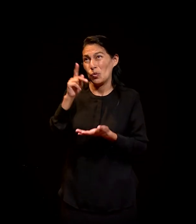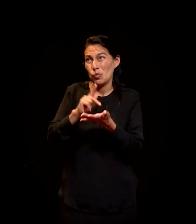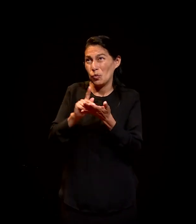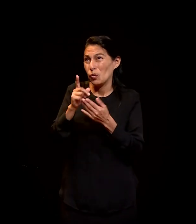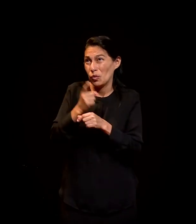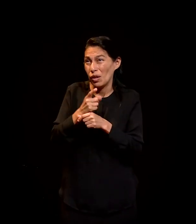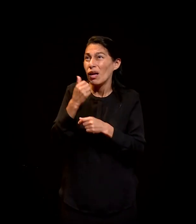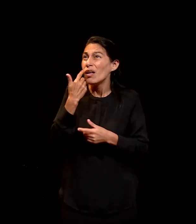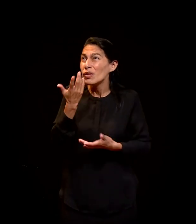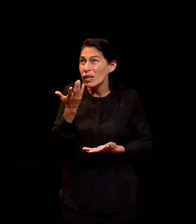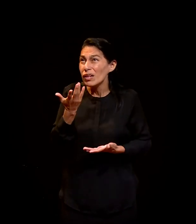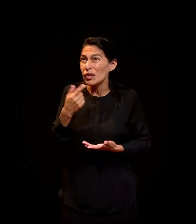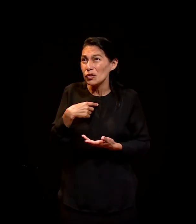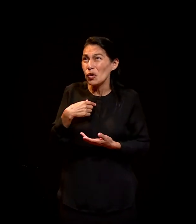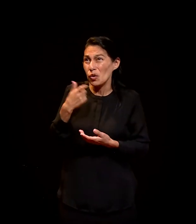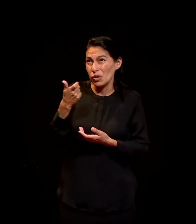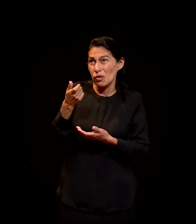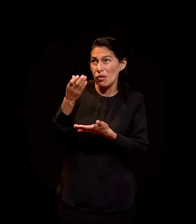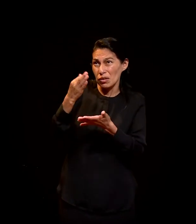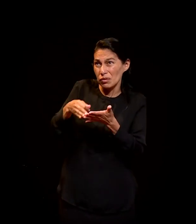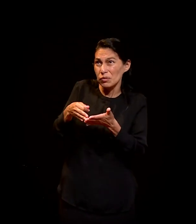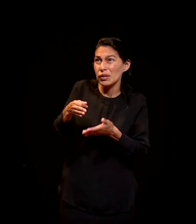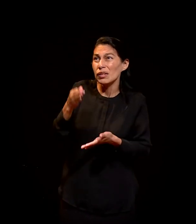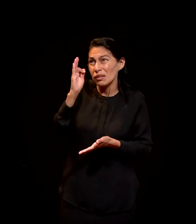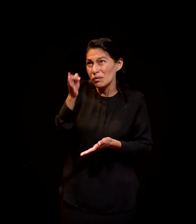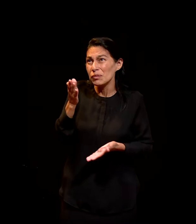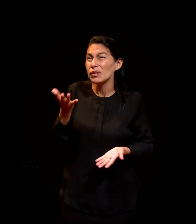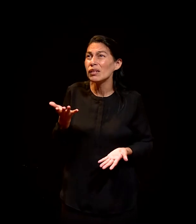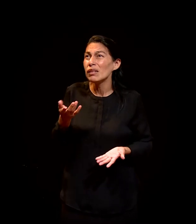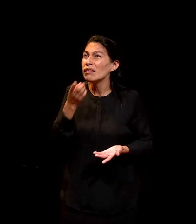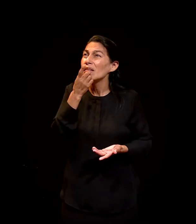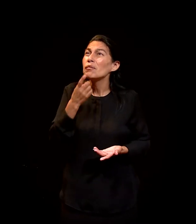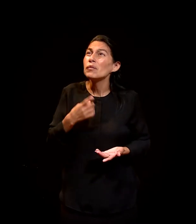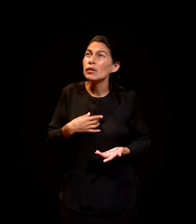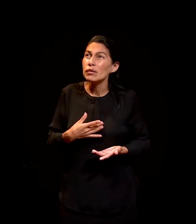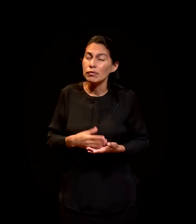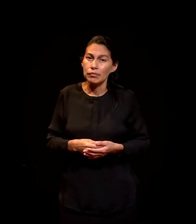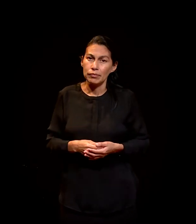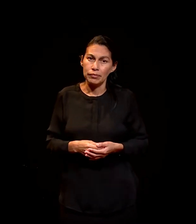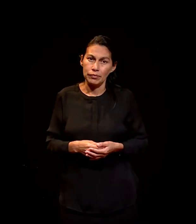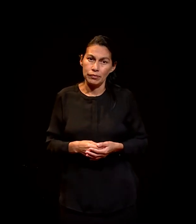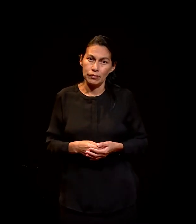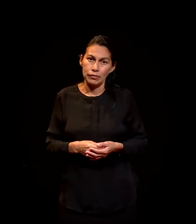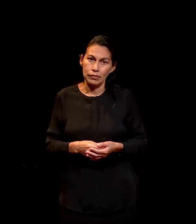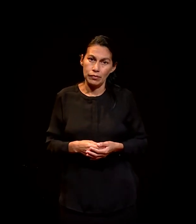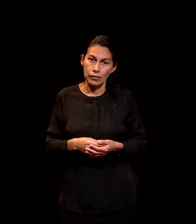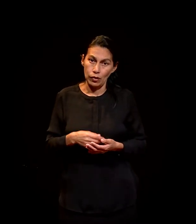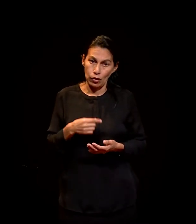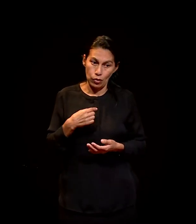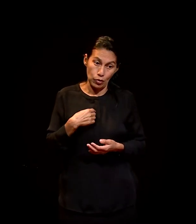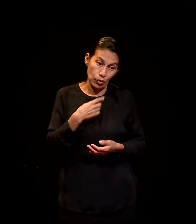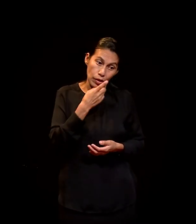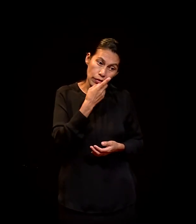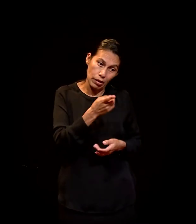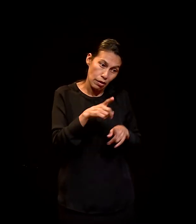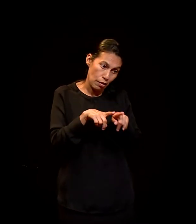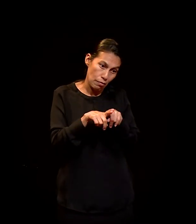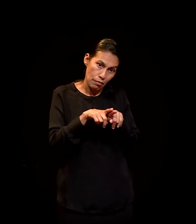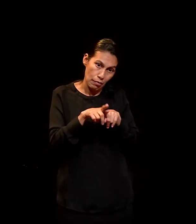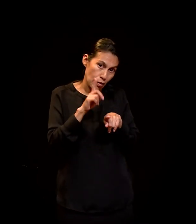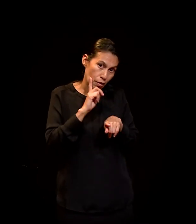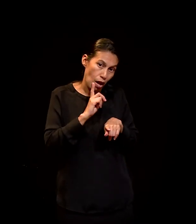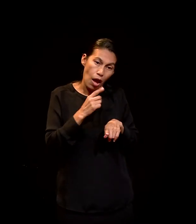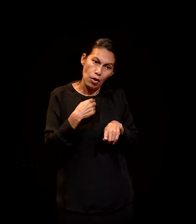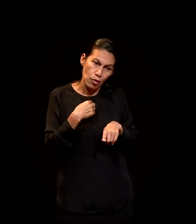esto y pues yo le respondí pues yo obviamente no le quería pedir esto